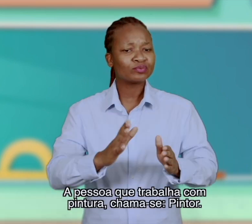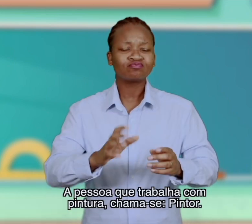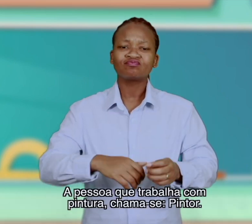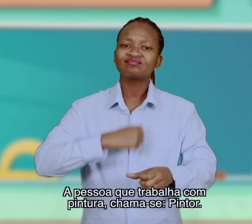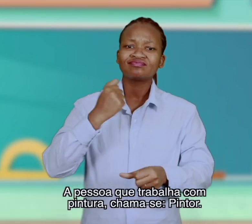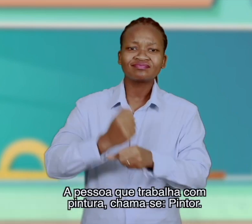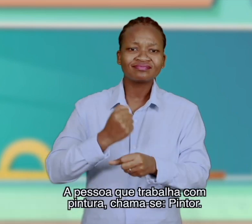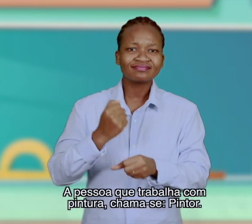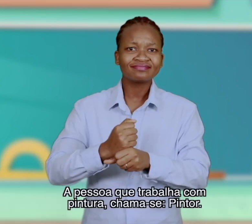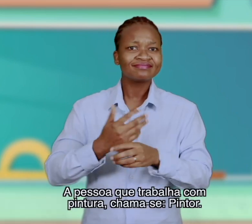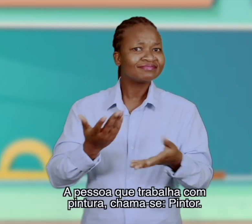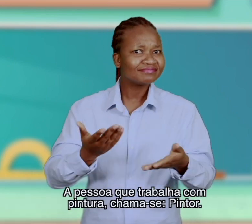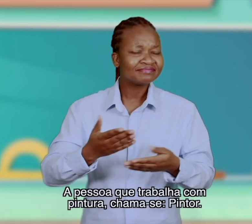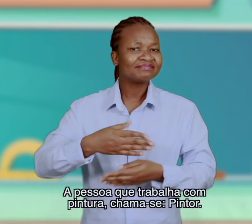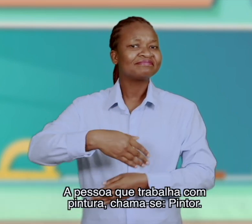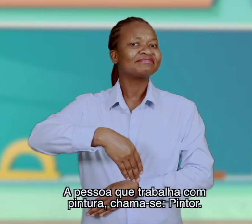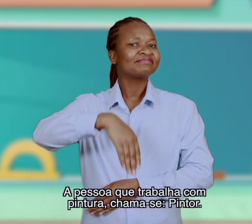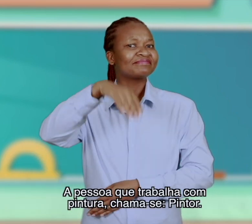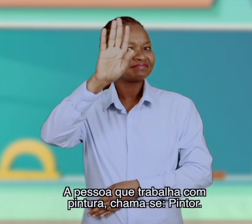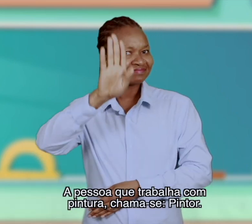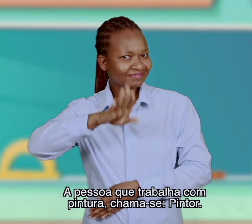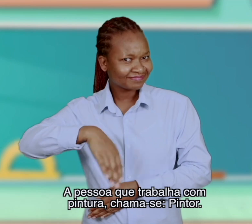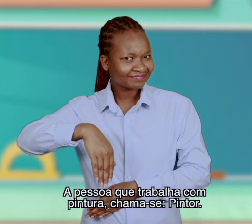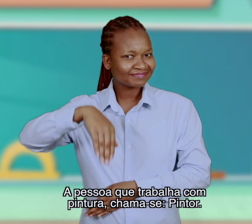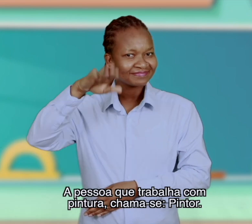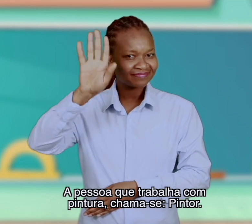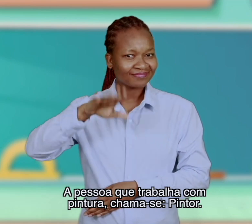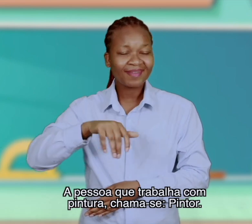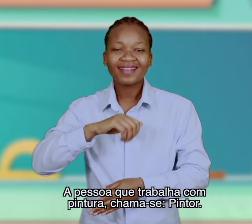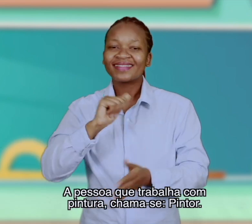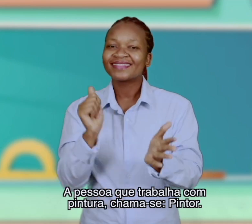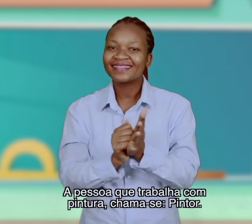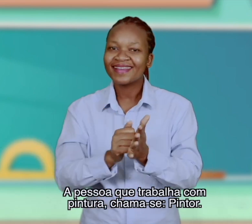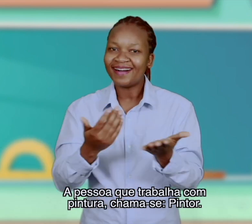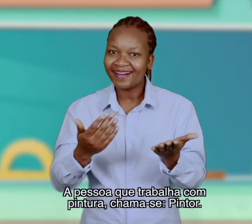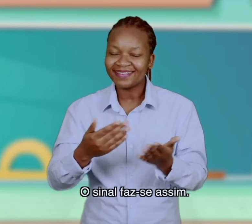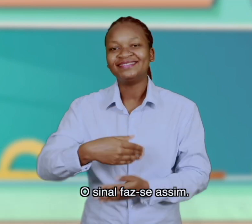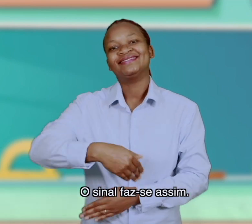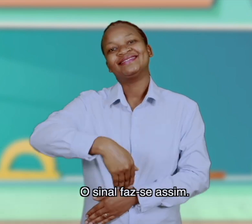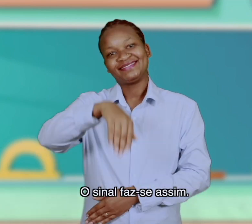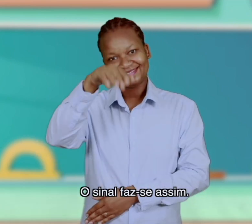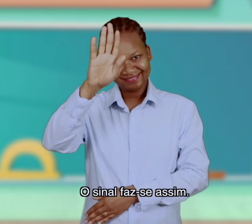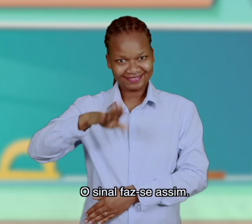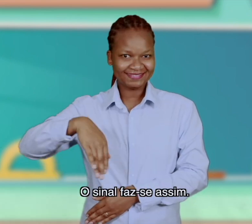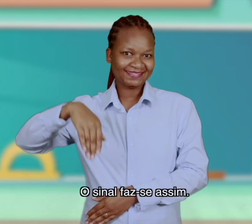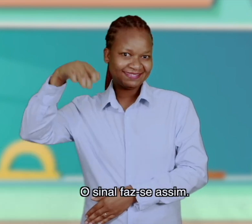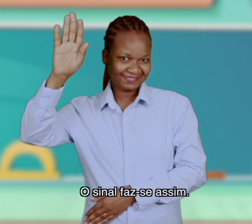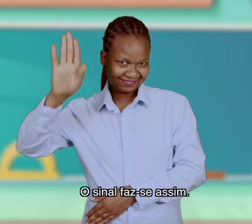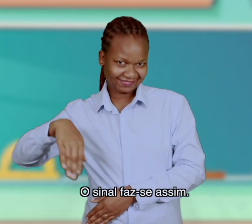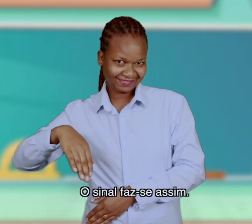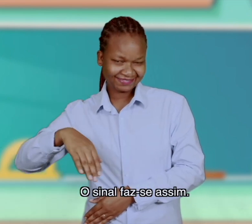A pessoa que trabalha com pintura chama-se pintor. O sinal faz-se assim.